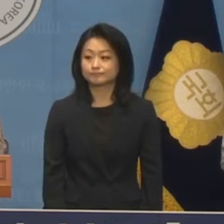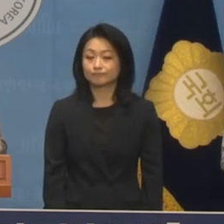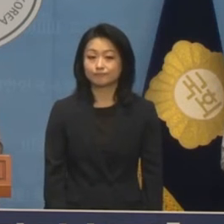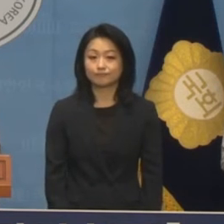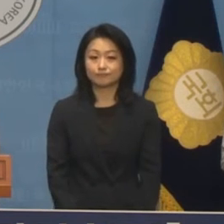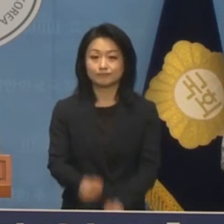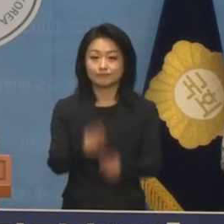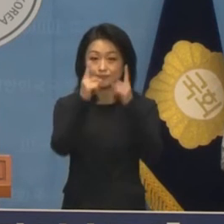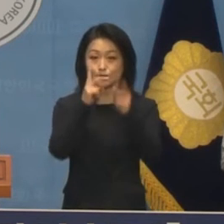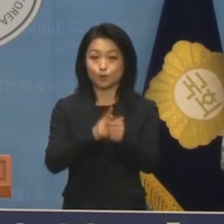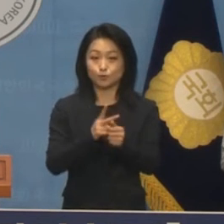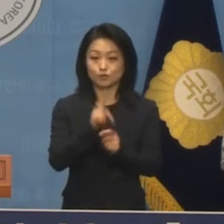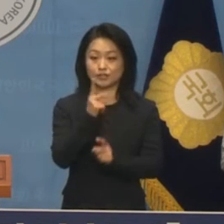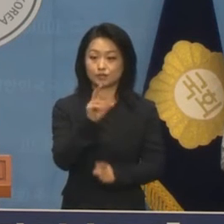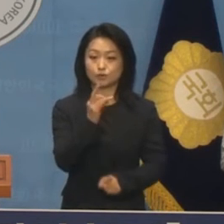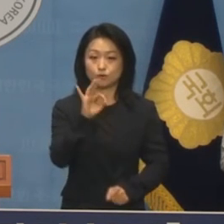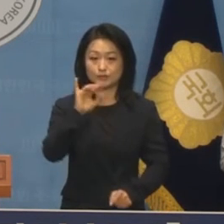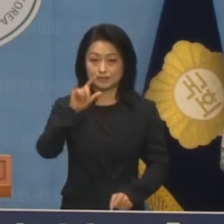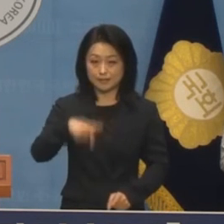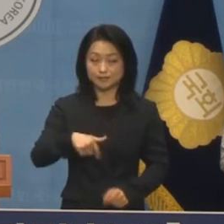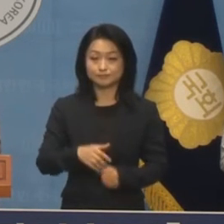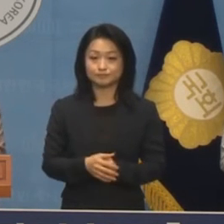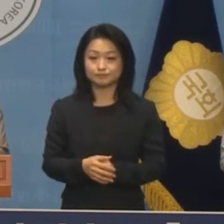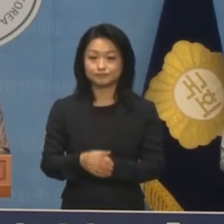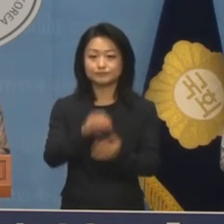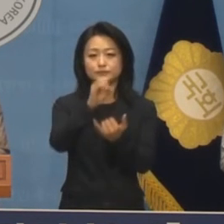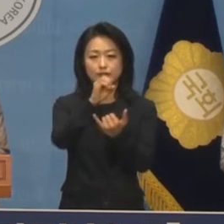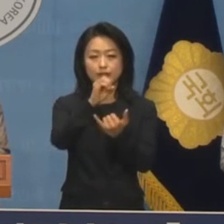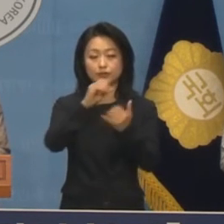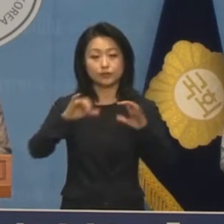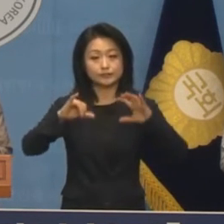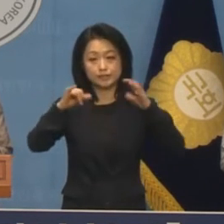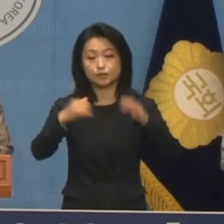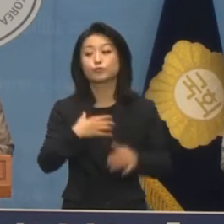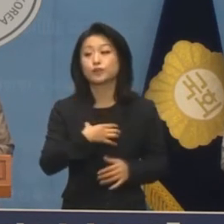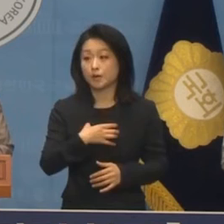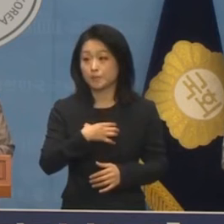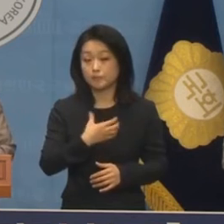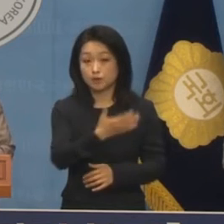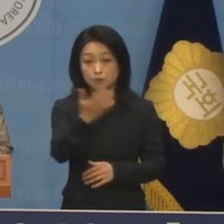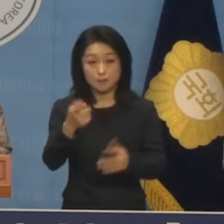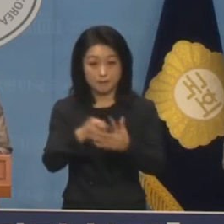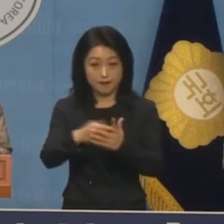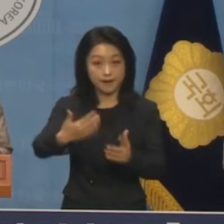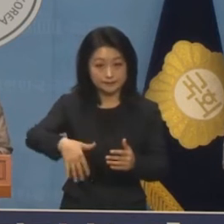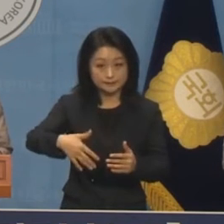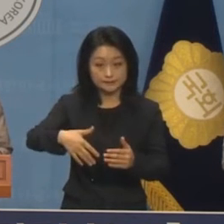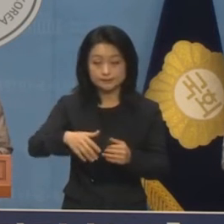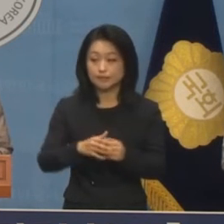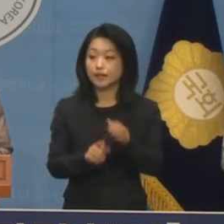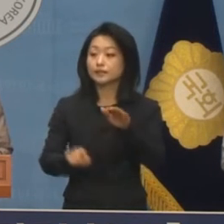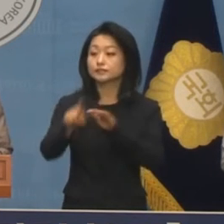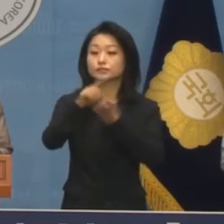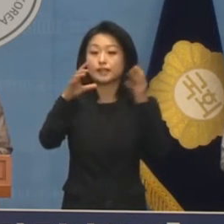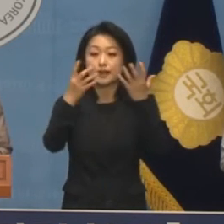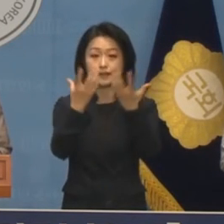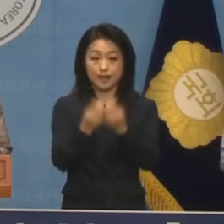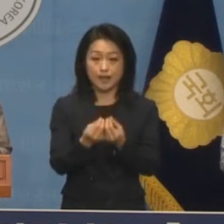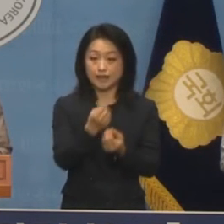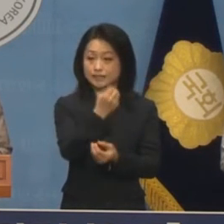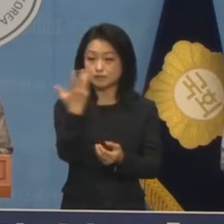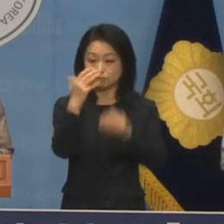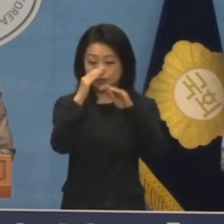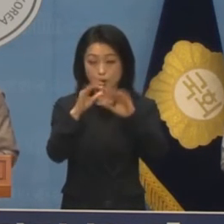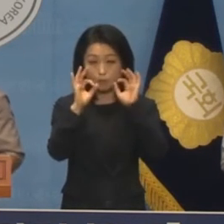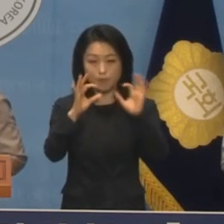소개받은 이용희 교수입니다. 젠더 세상이 얼마나 위험한지 우리나라 사람들은 잘 파악하지 못할 수 있는데 우리 선진국 사례나 신문 기사를